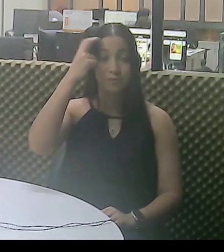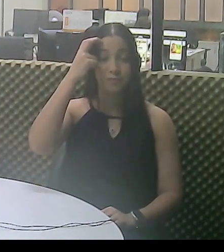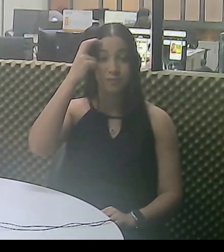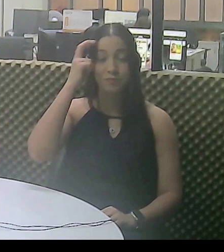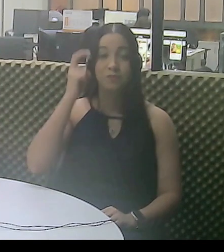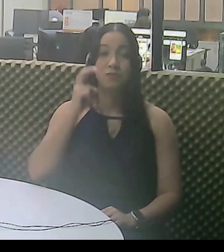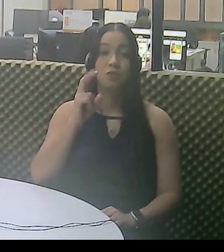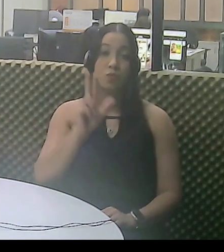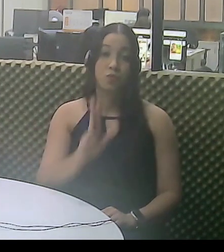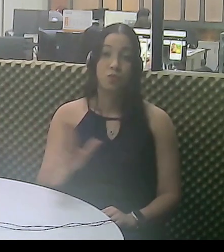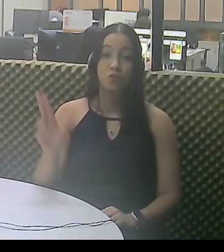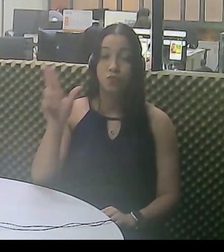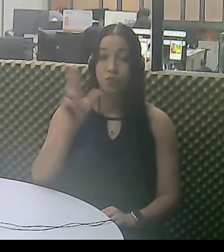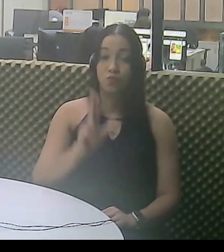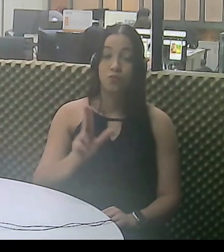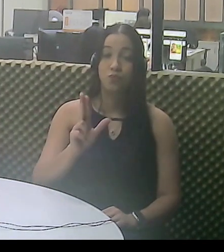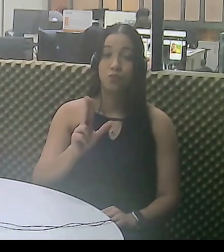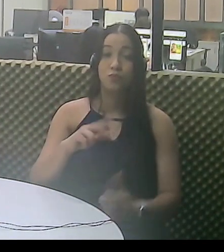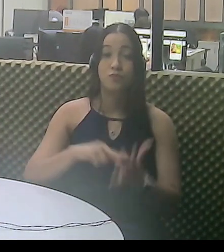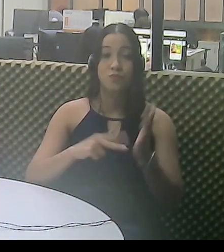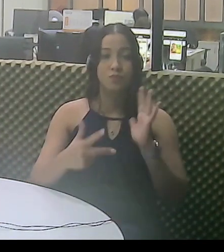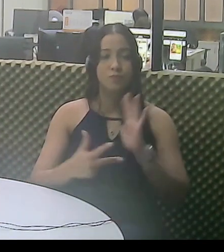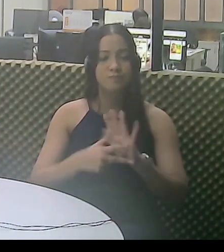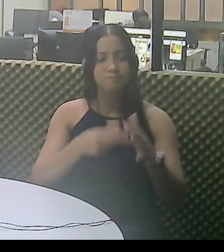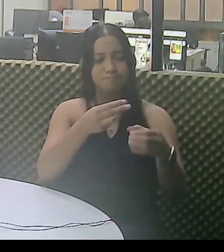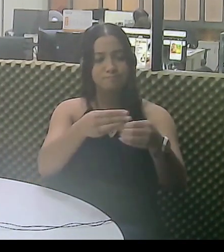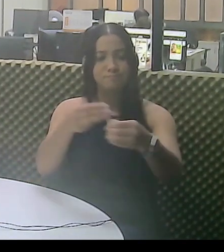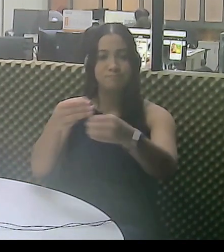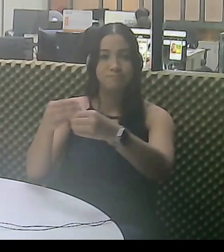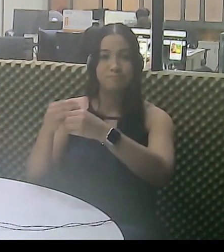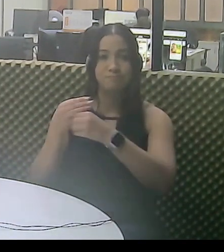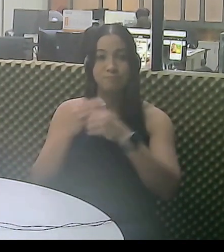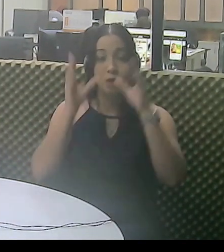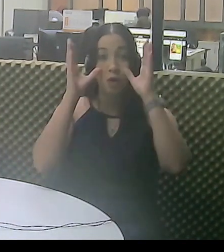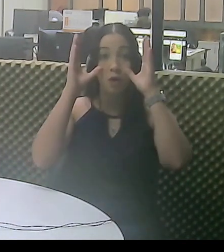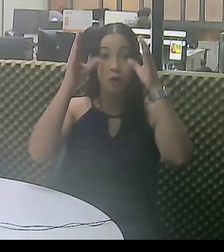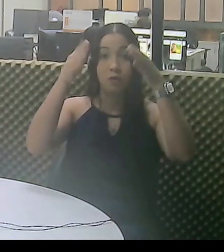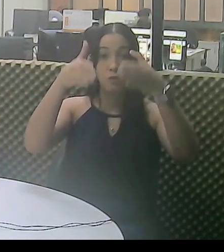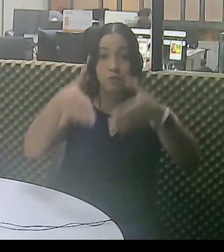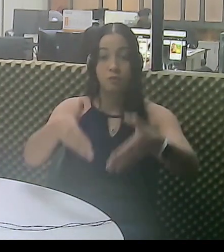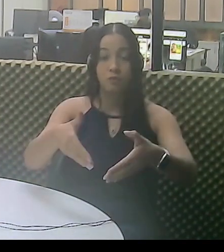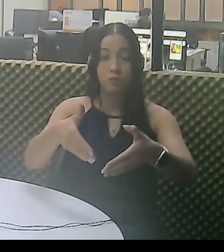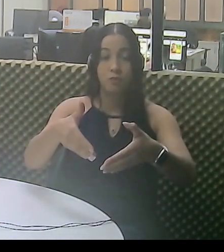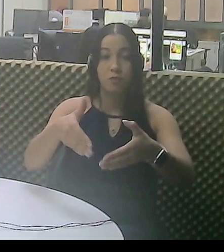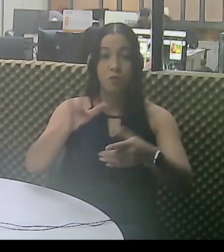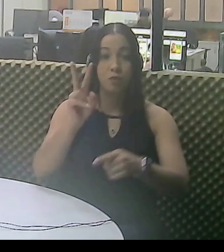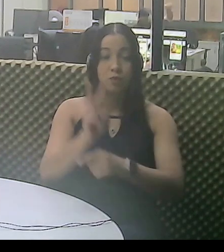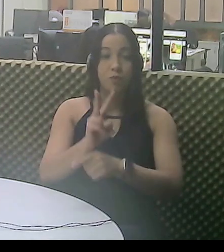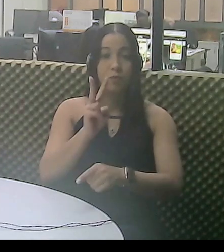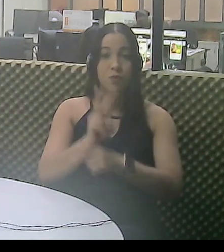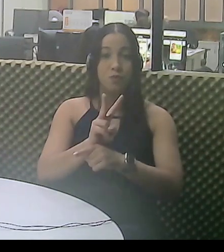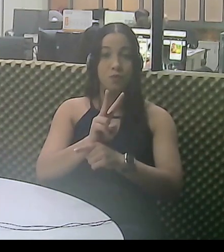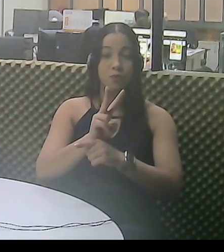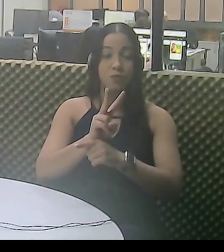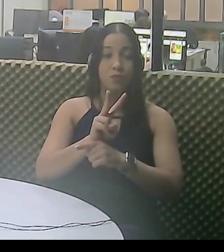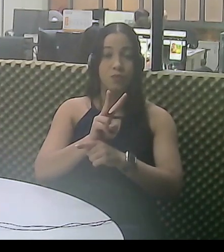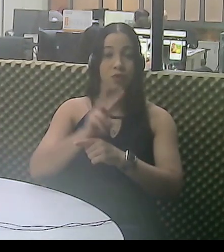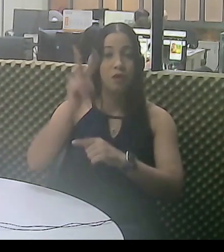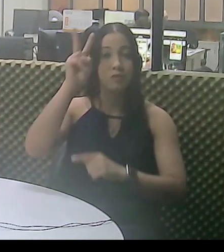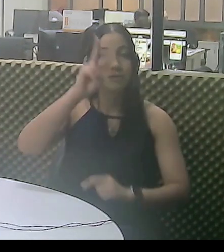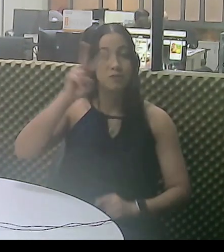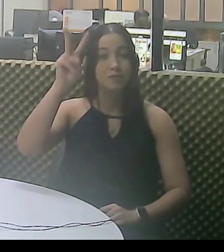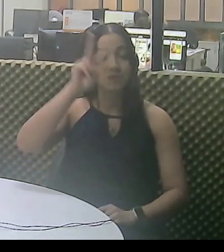como os de Uberlândia, demonstram o quanto os municípios voltam suas atenções para preservarem seus patrimônios